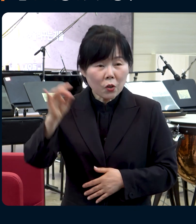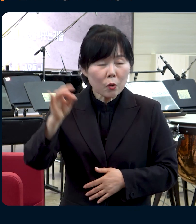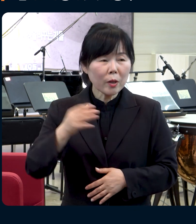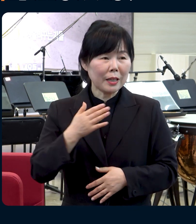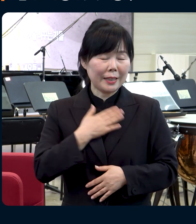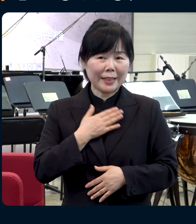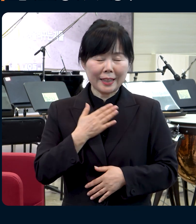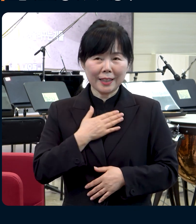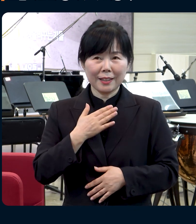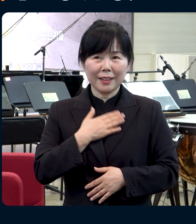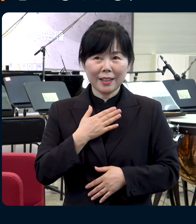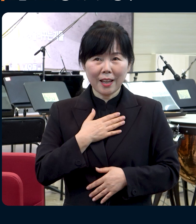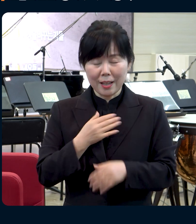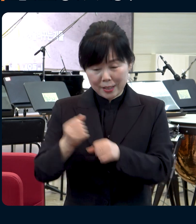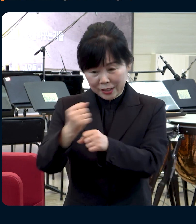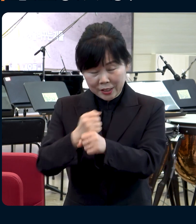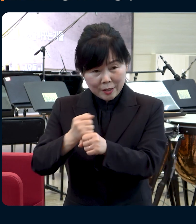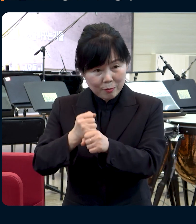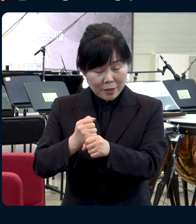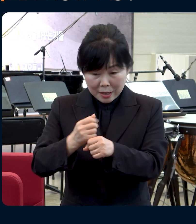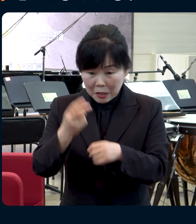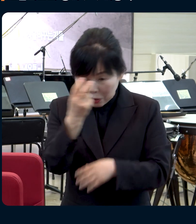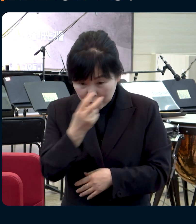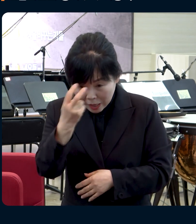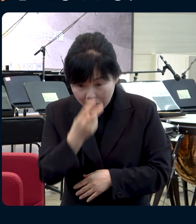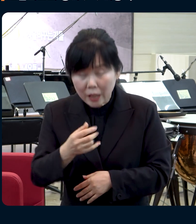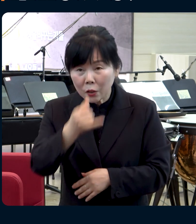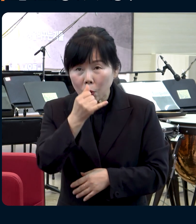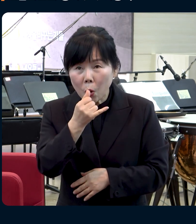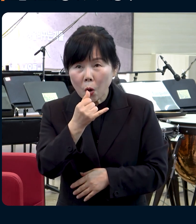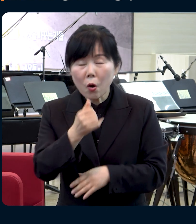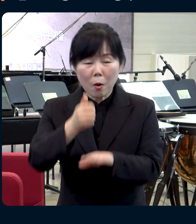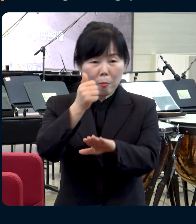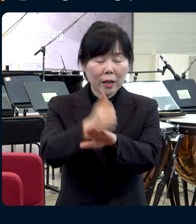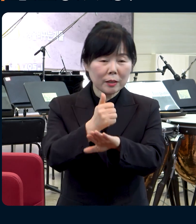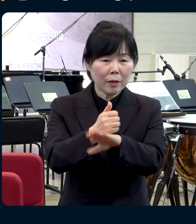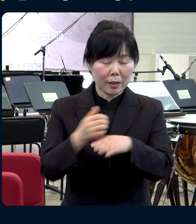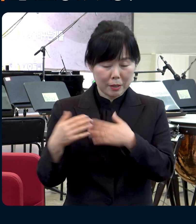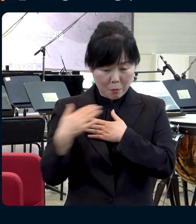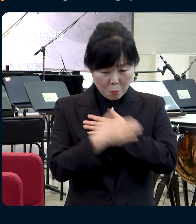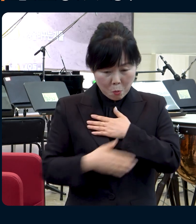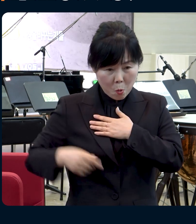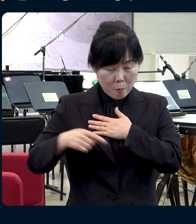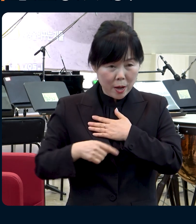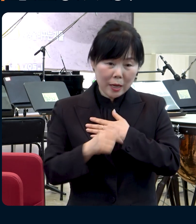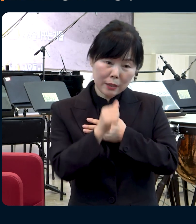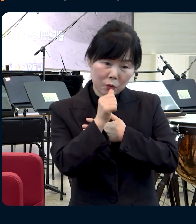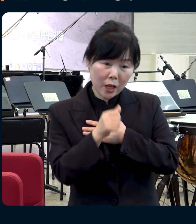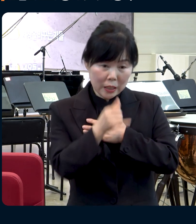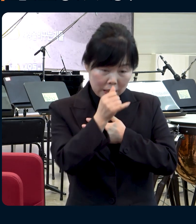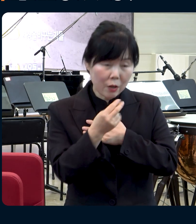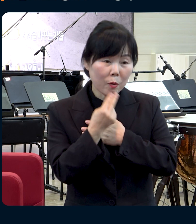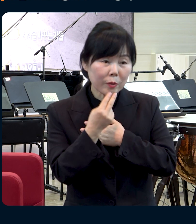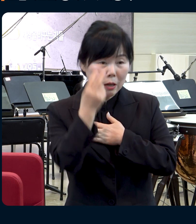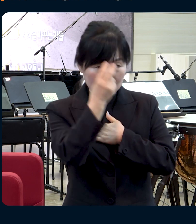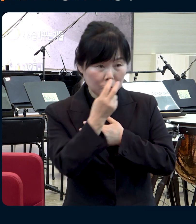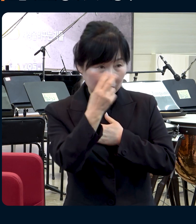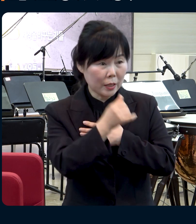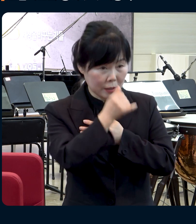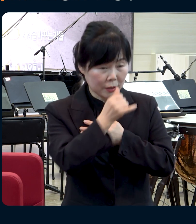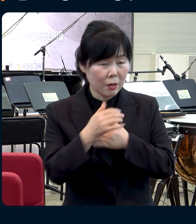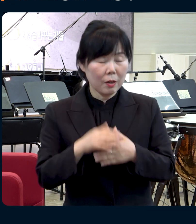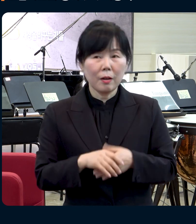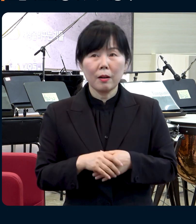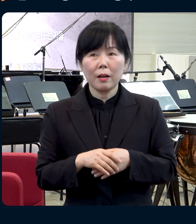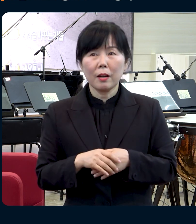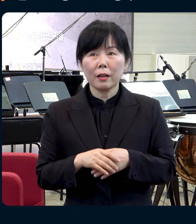옆에 놓고 여기 보시는 것 같이 저 네모난 곳을 통과하면은 혹시 뭐 금속이나 이런 것들이 있는 걸 탐지를 해요. 근데 여기서 끝나는 게 아니라 그